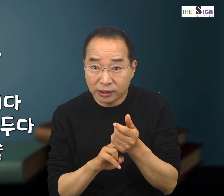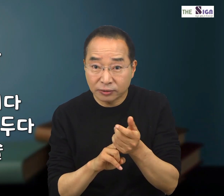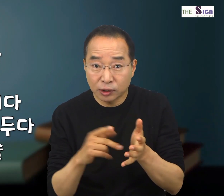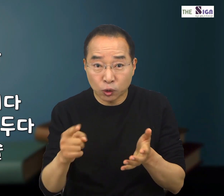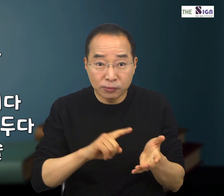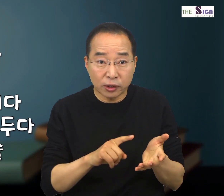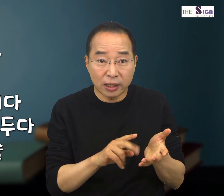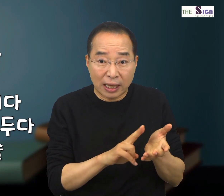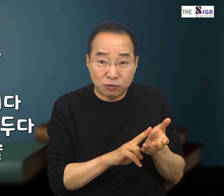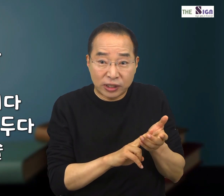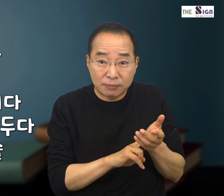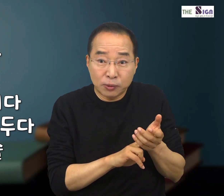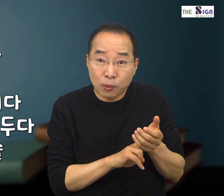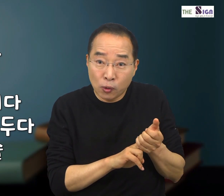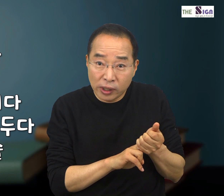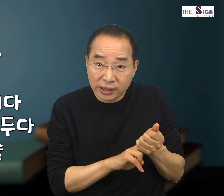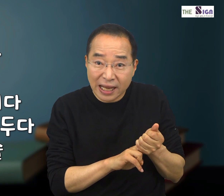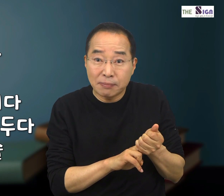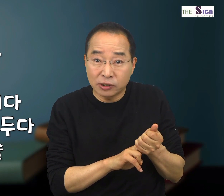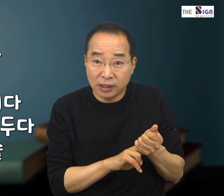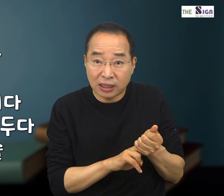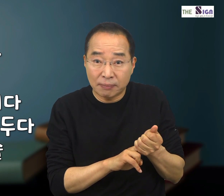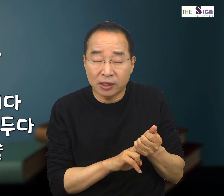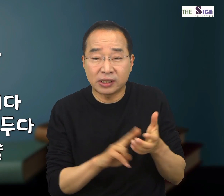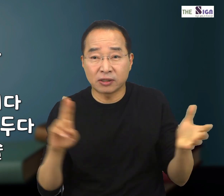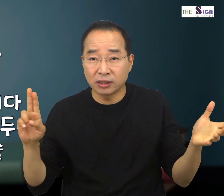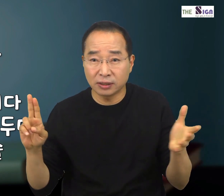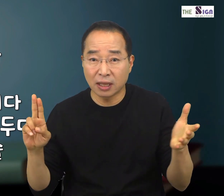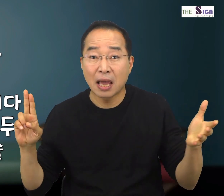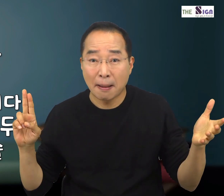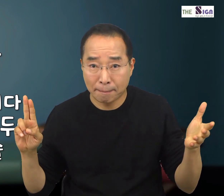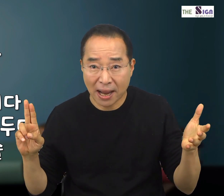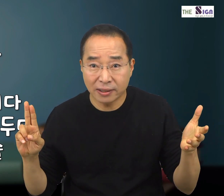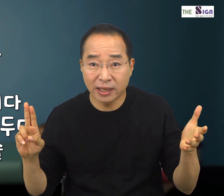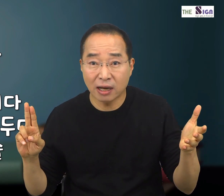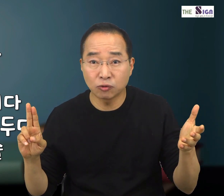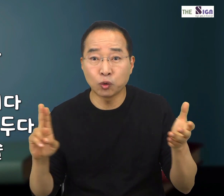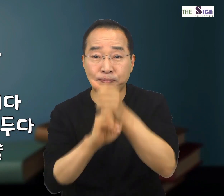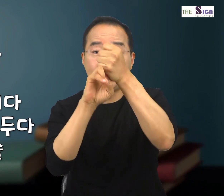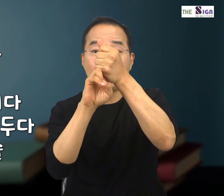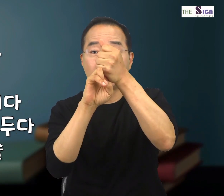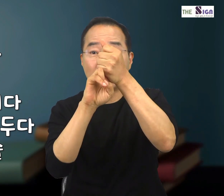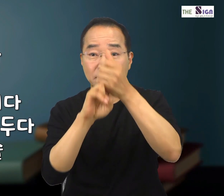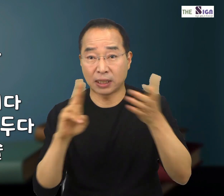쓰는데, 조금 전에는 감추다 하면서 몰래 살며시 했다면 기적은 빠르게 하고 높이면서 합니다.